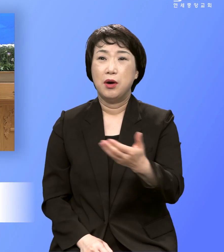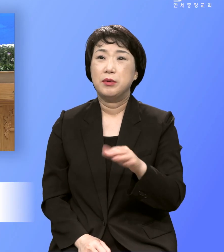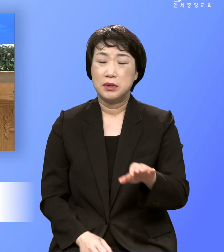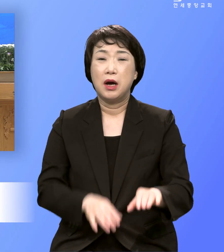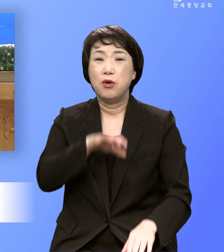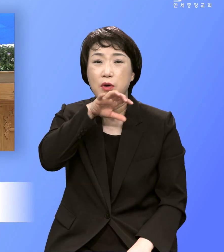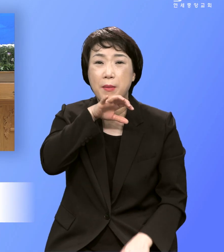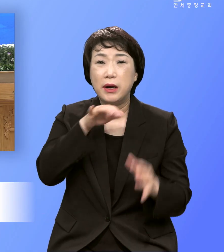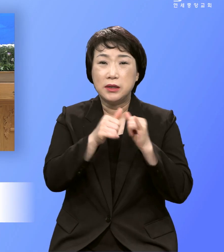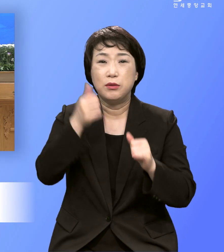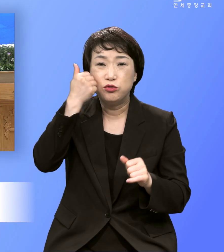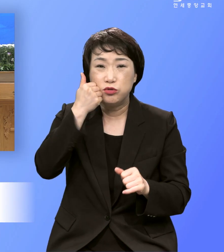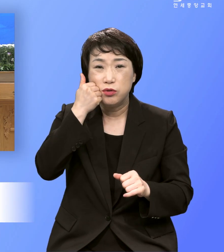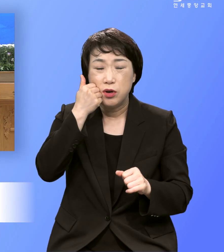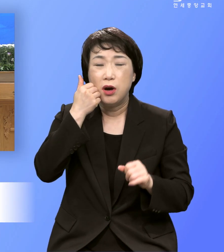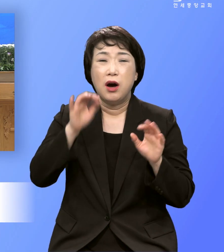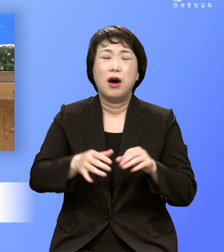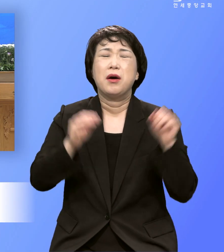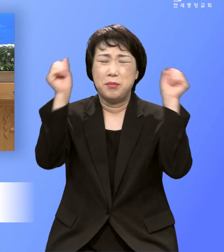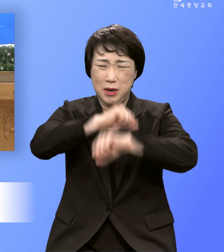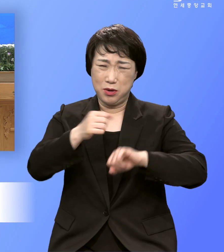원망하는 자는 반드시 멸망합니다.